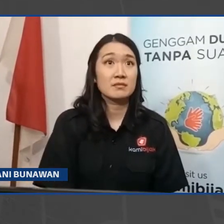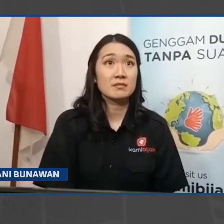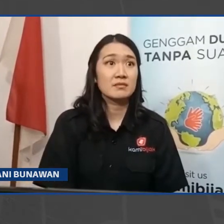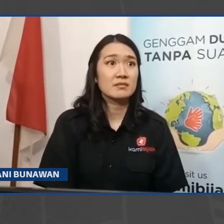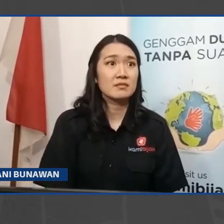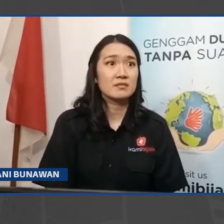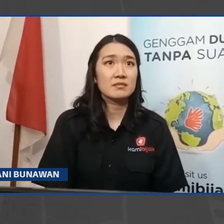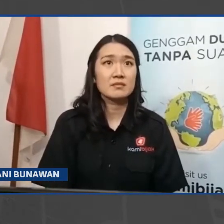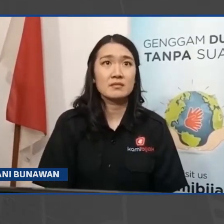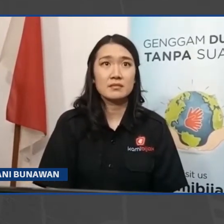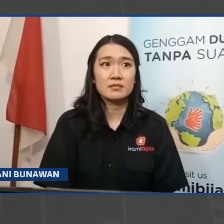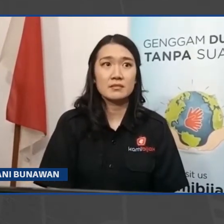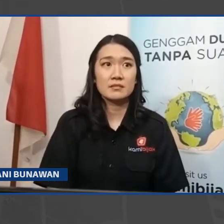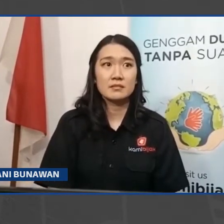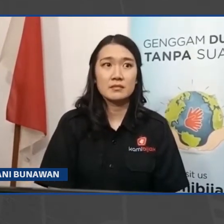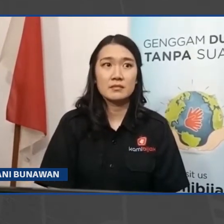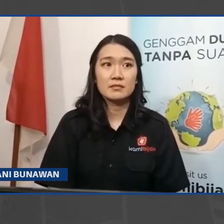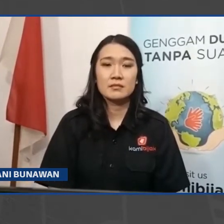Terima kasih.